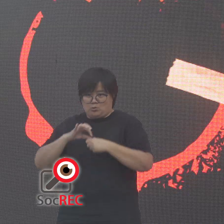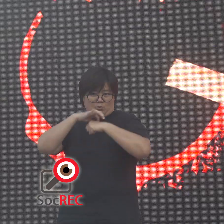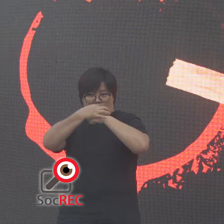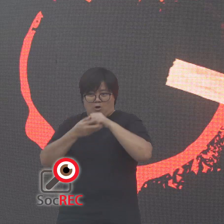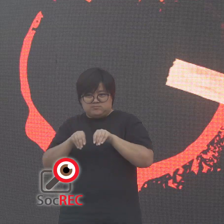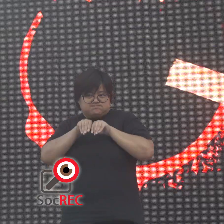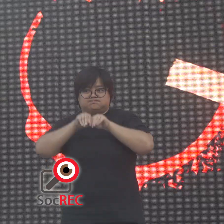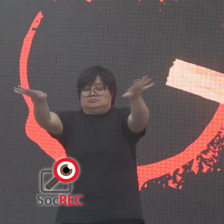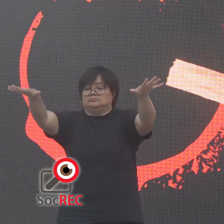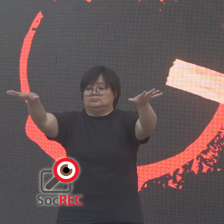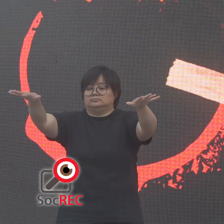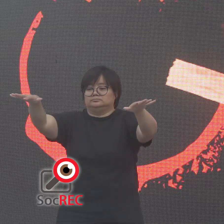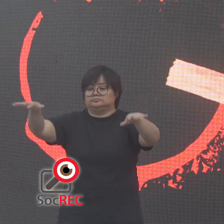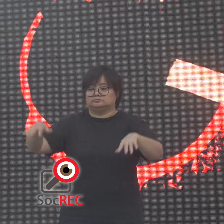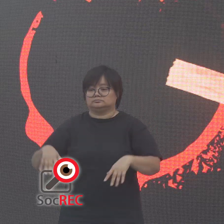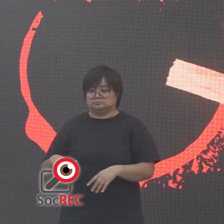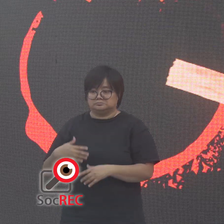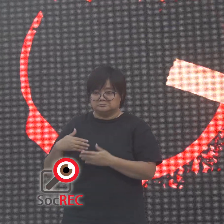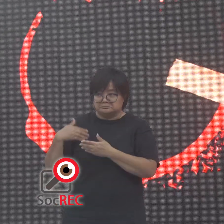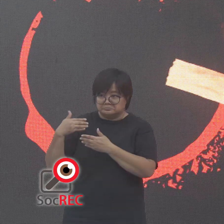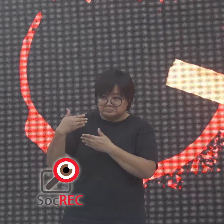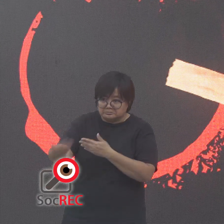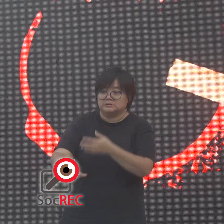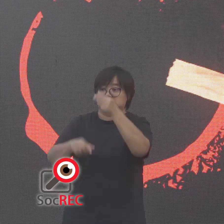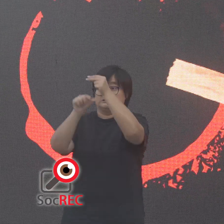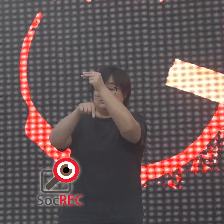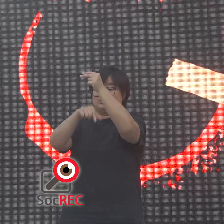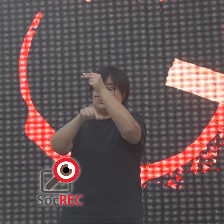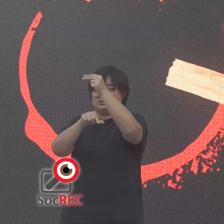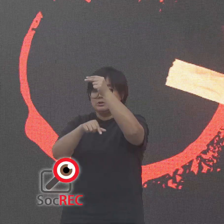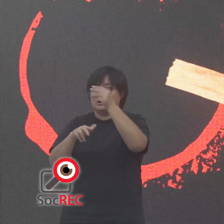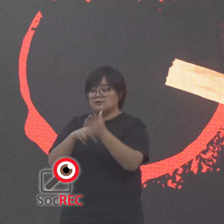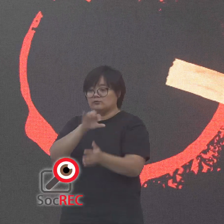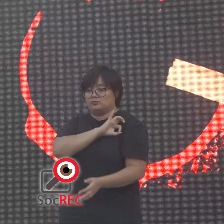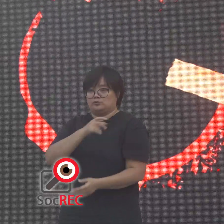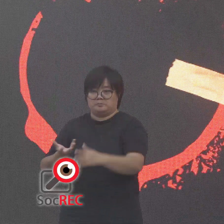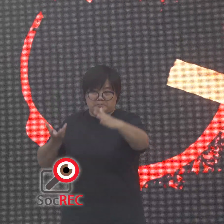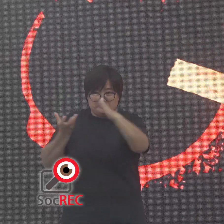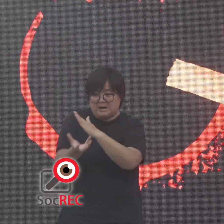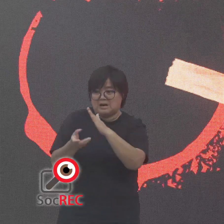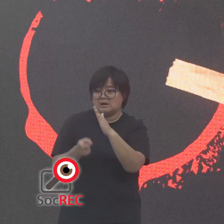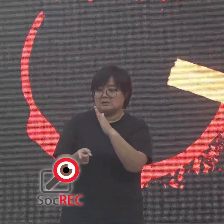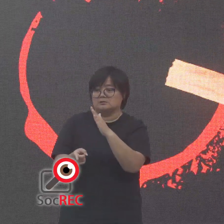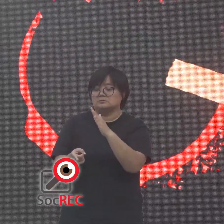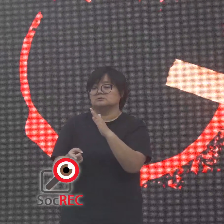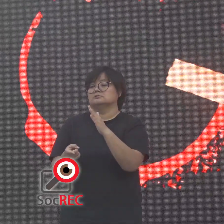家用自己嘅方法行翻入個立法會裏面，確立了5大訴求，缺一不